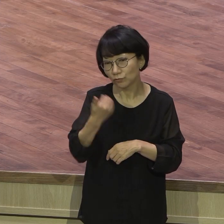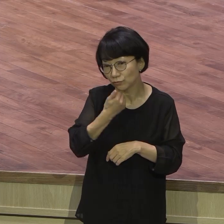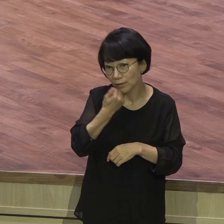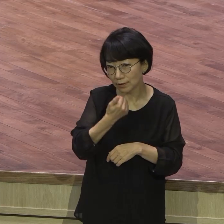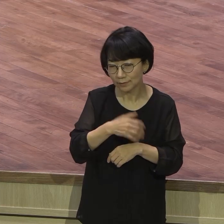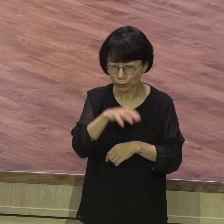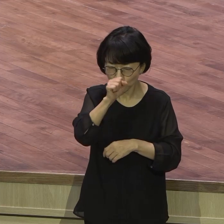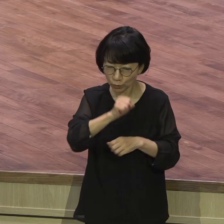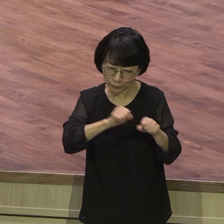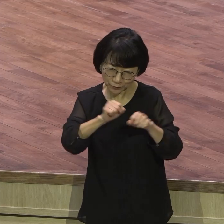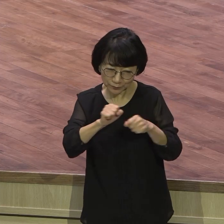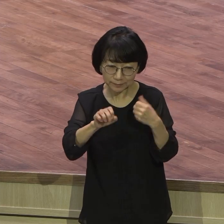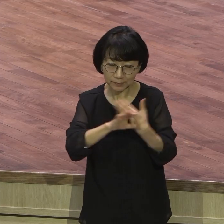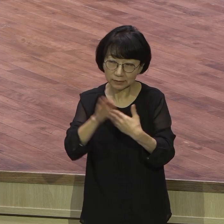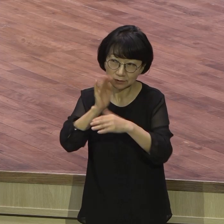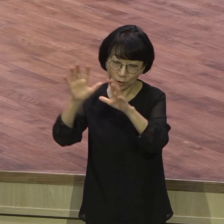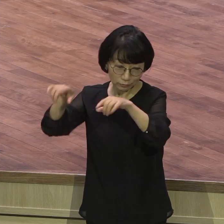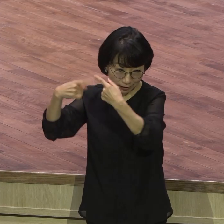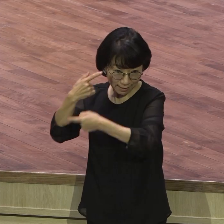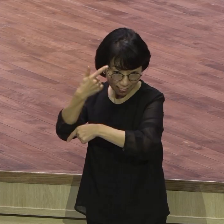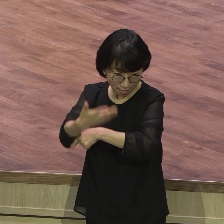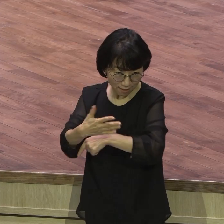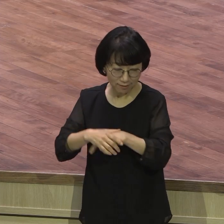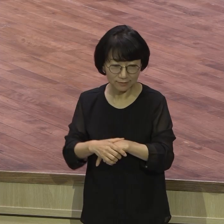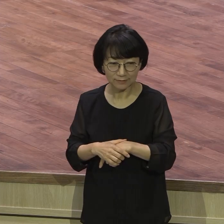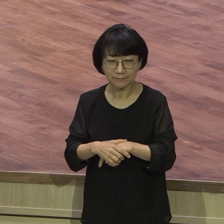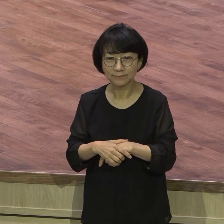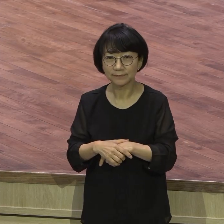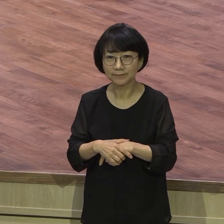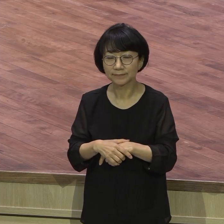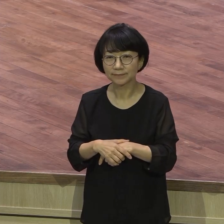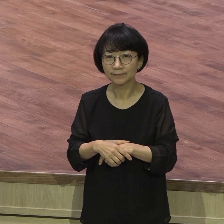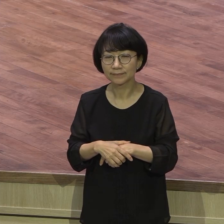그렇게 질문을 했어요 아이들이 일제 뭐랬어요